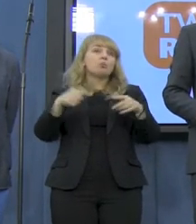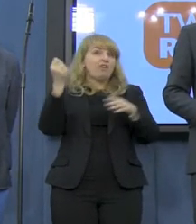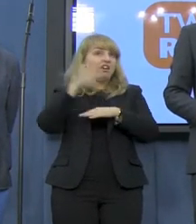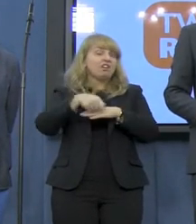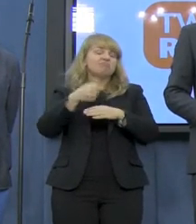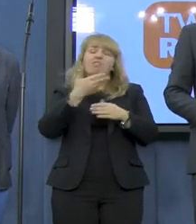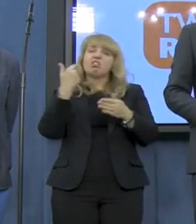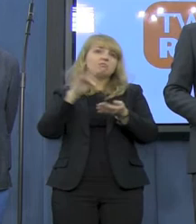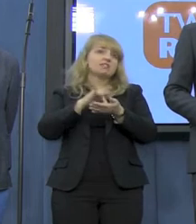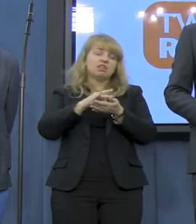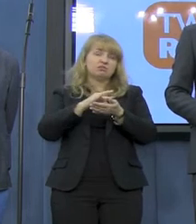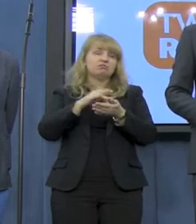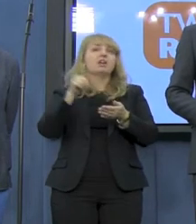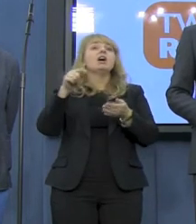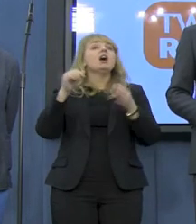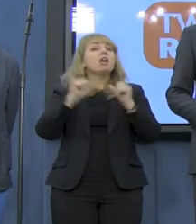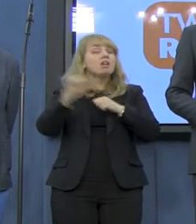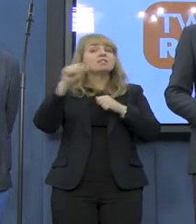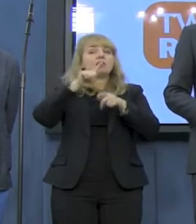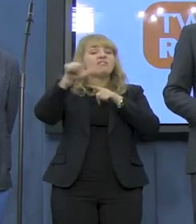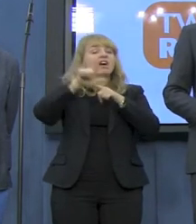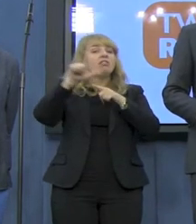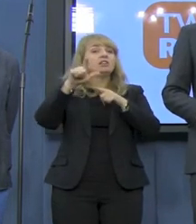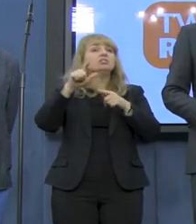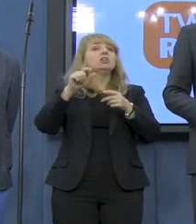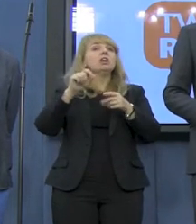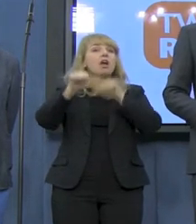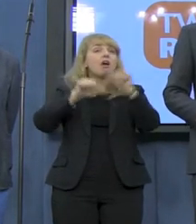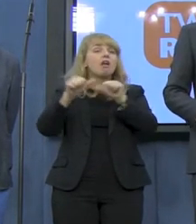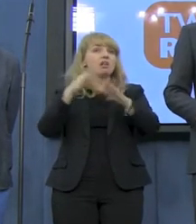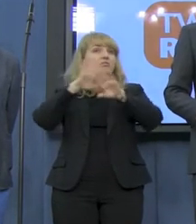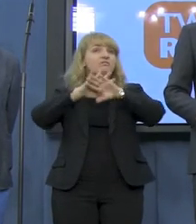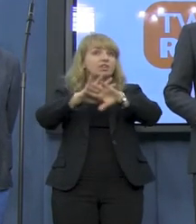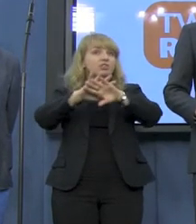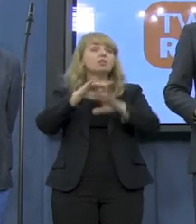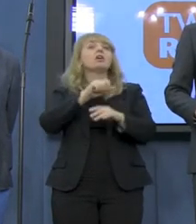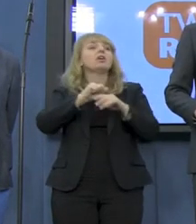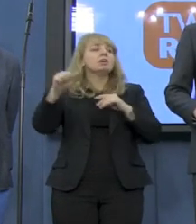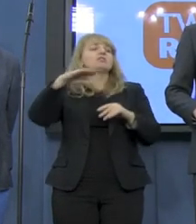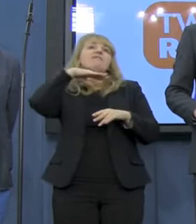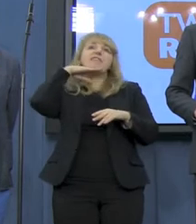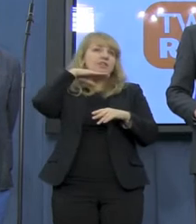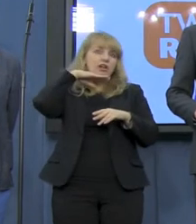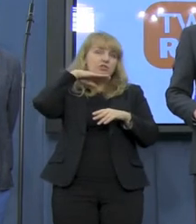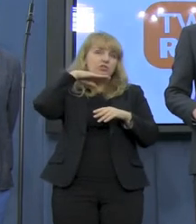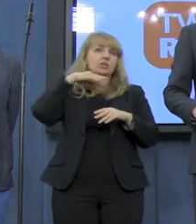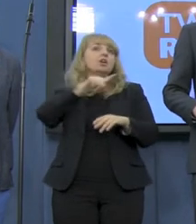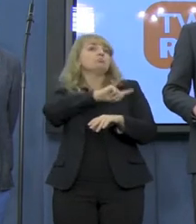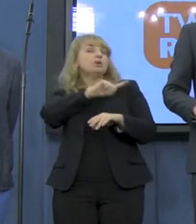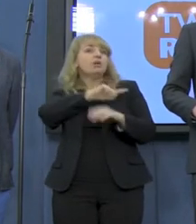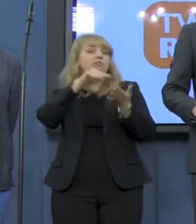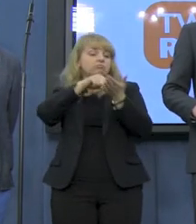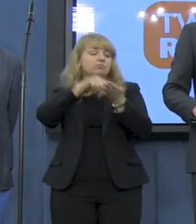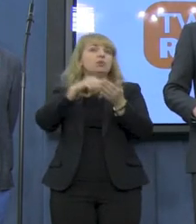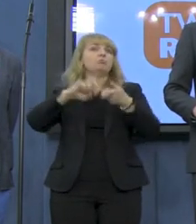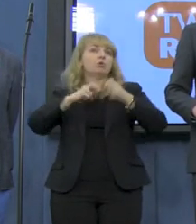te kary są wystarczające. 12 lat pozbawienia wolności jest to kara, która spokojnie wystarczy na pilnowanie